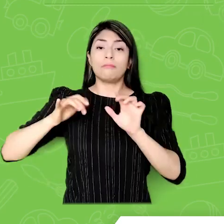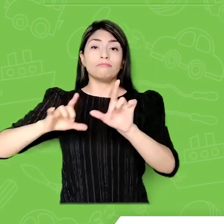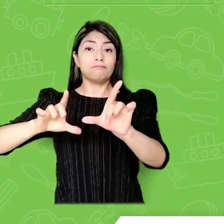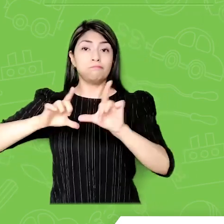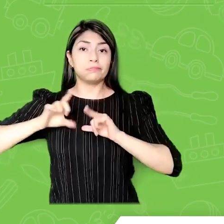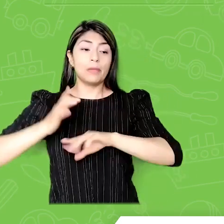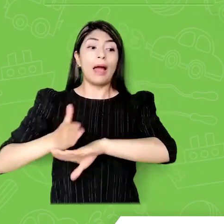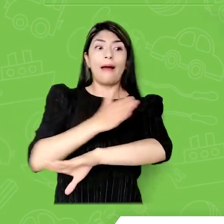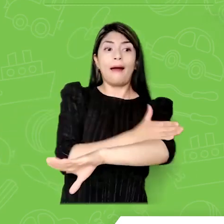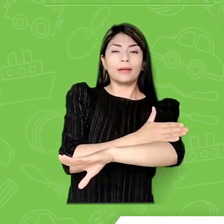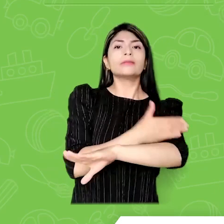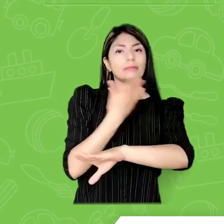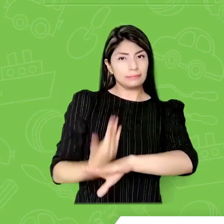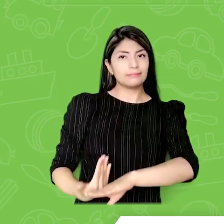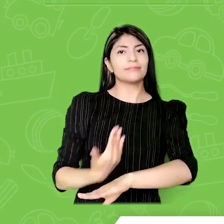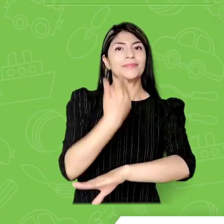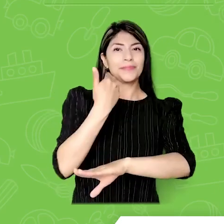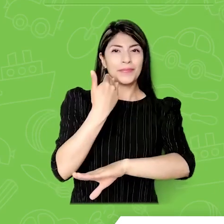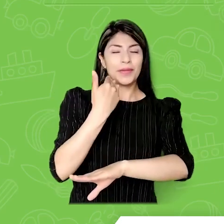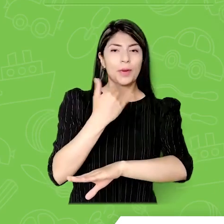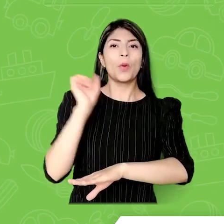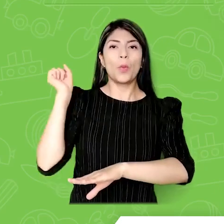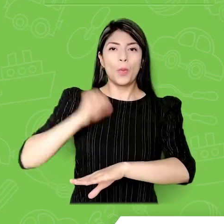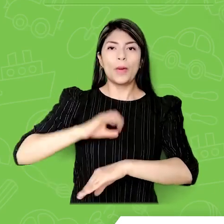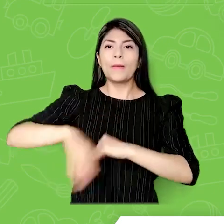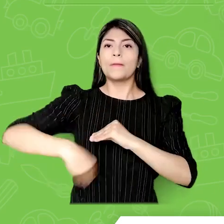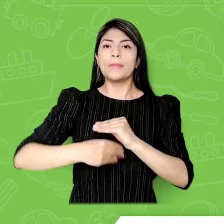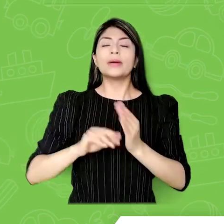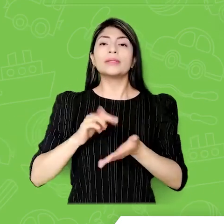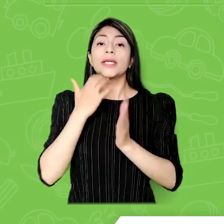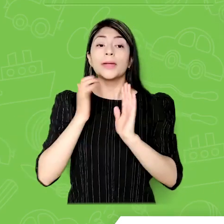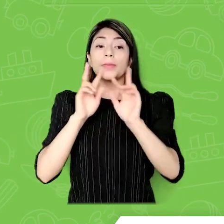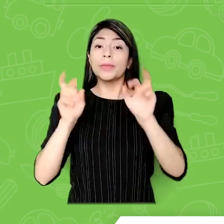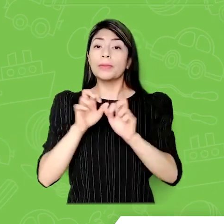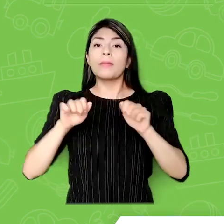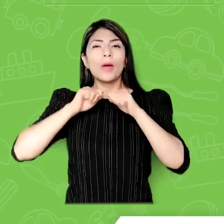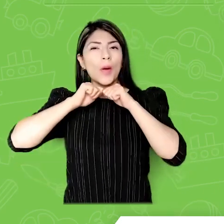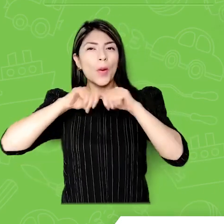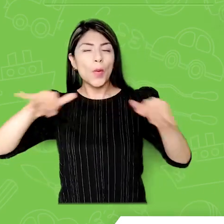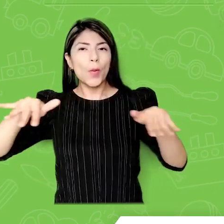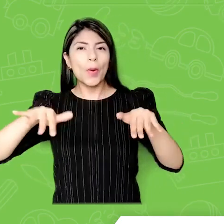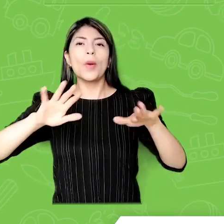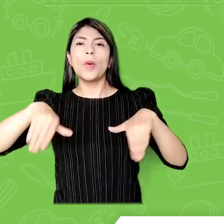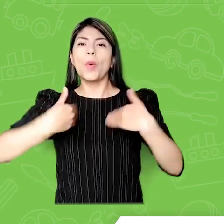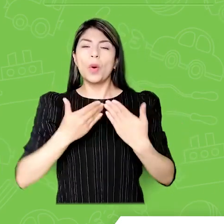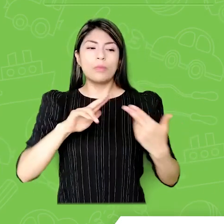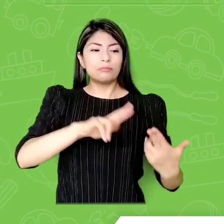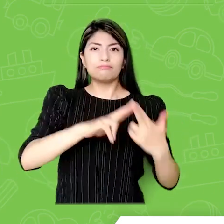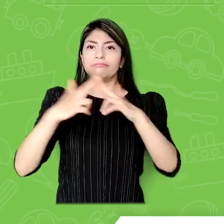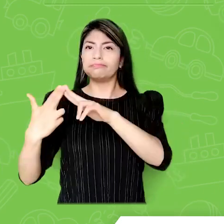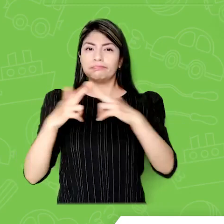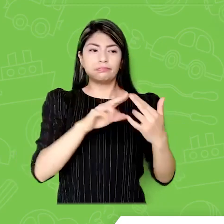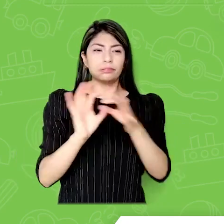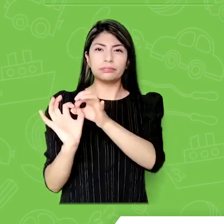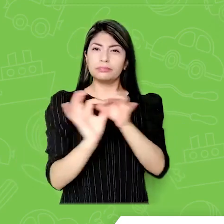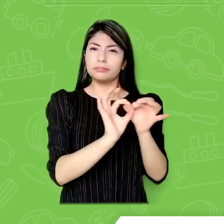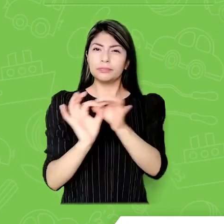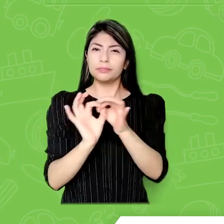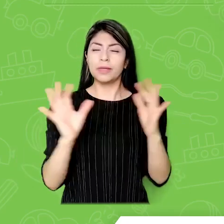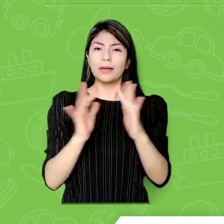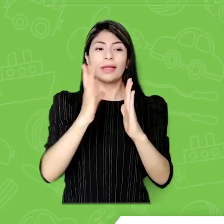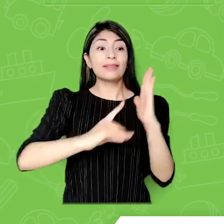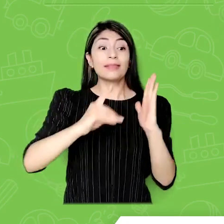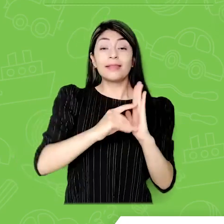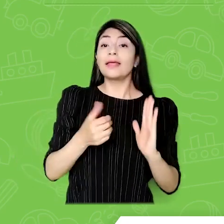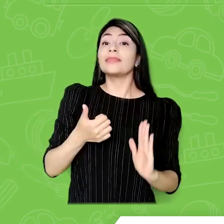título. En el caso del sector de la función pública, las equivalencias deberán estar articuladas con el Decreto 1083